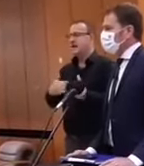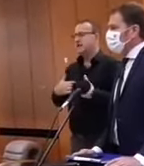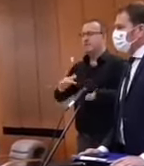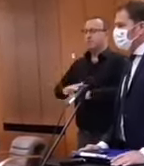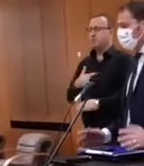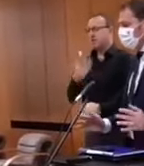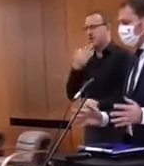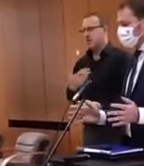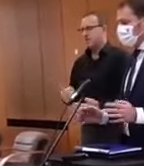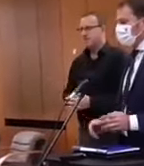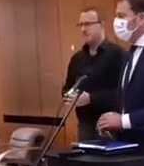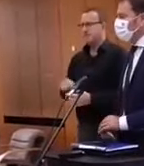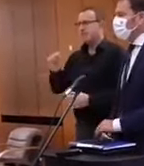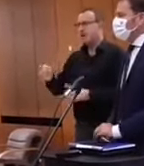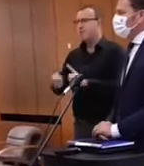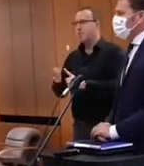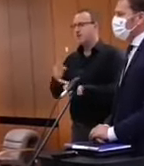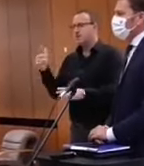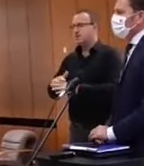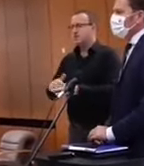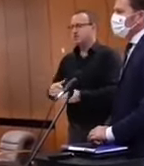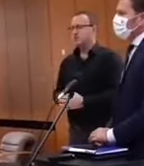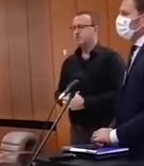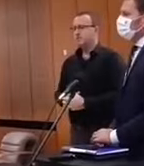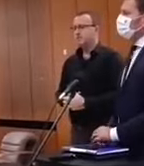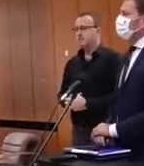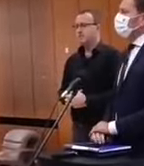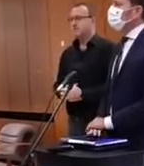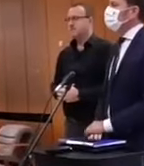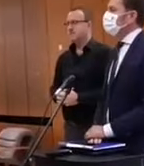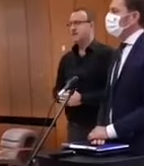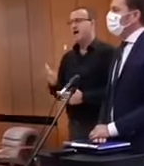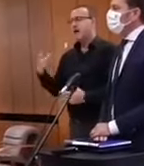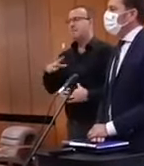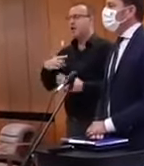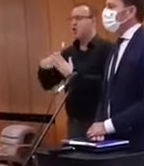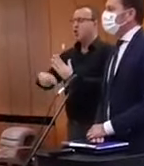že takéto podmienky sú zavedené.